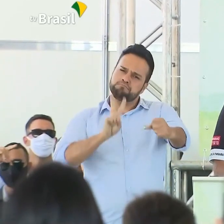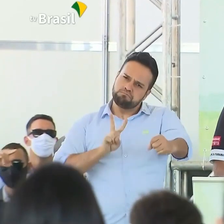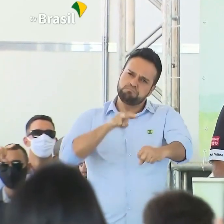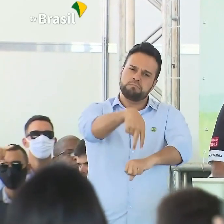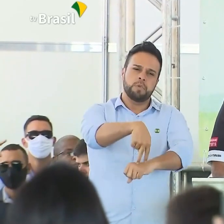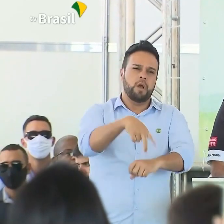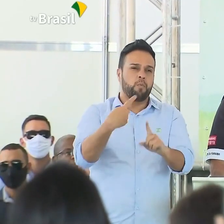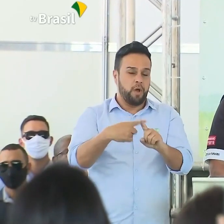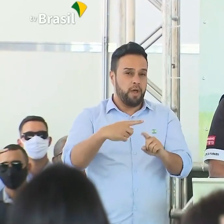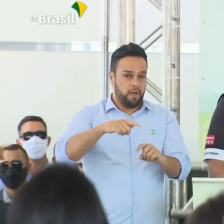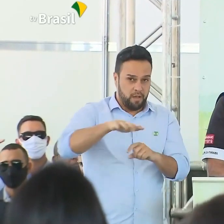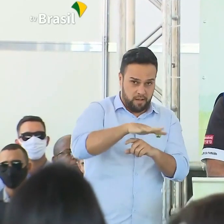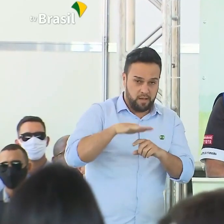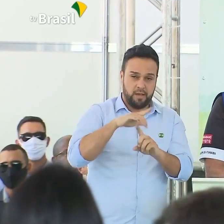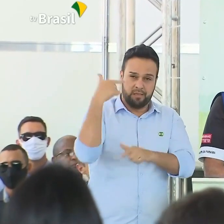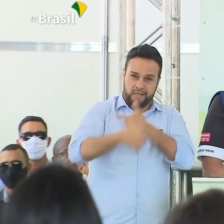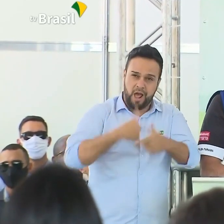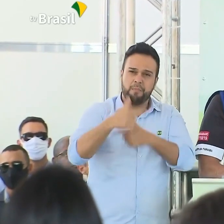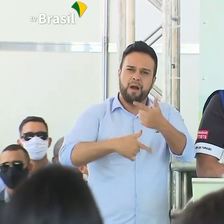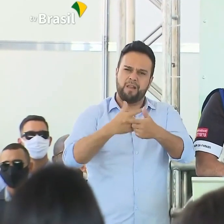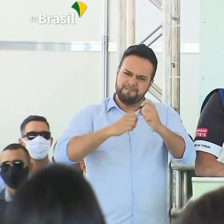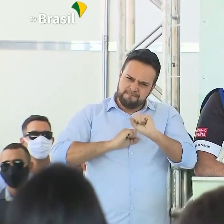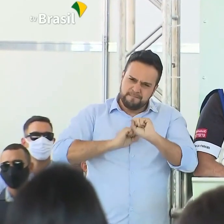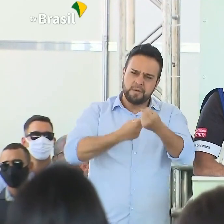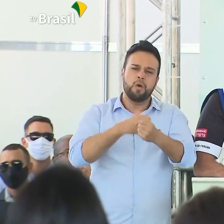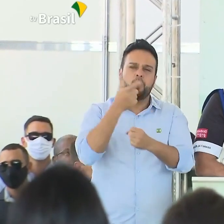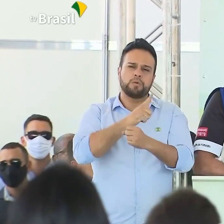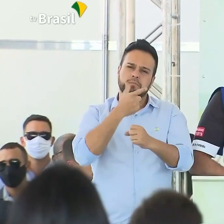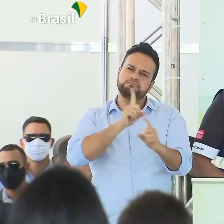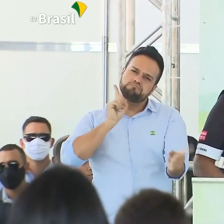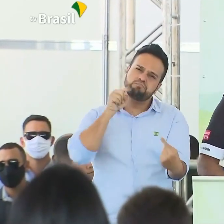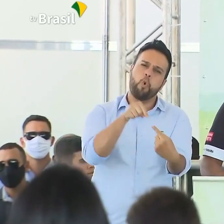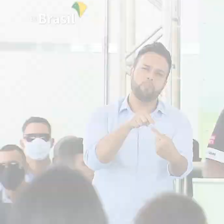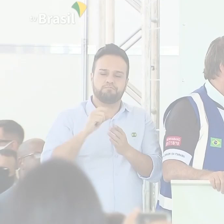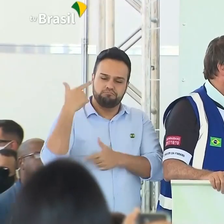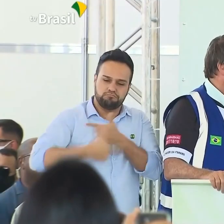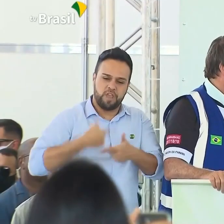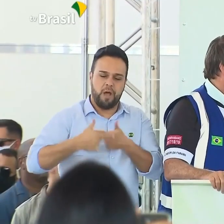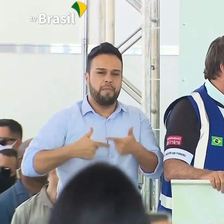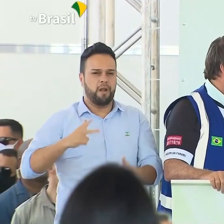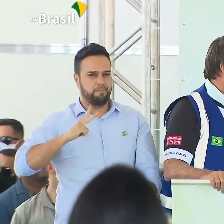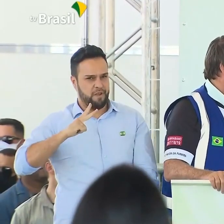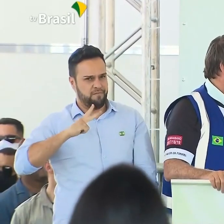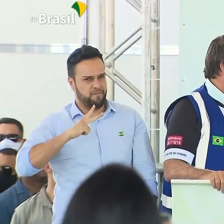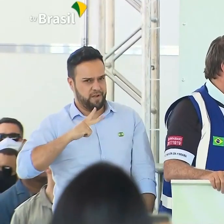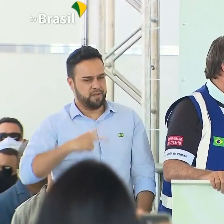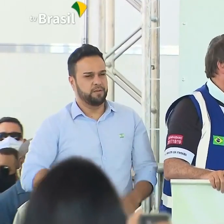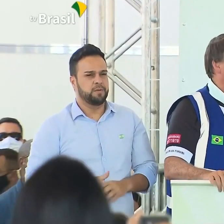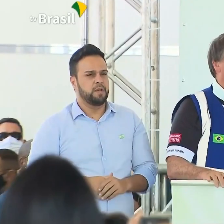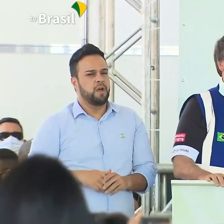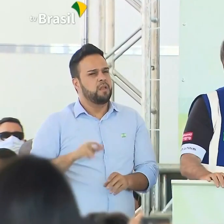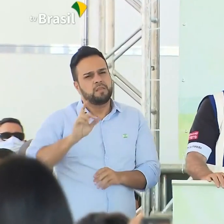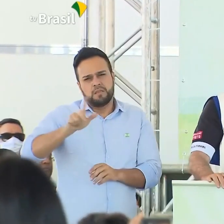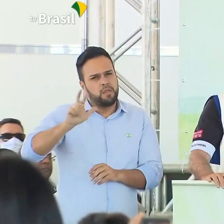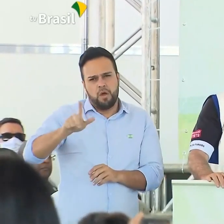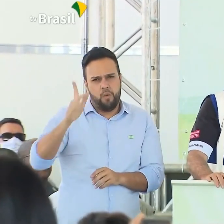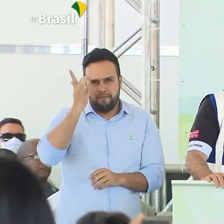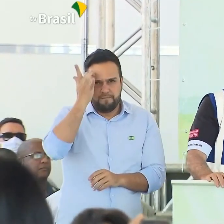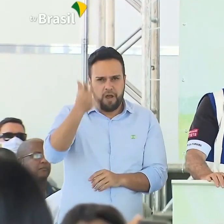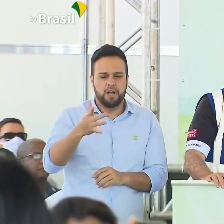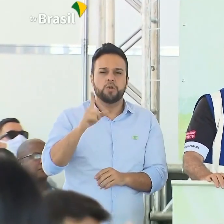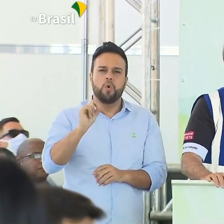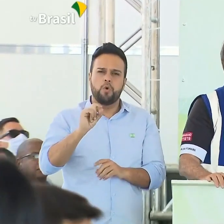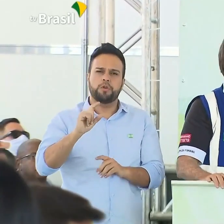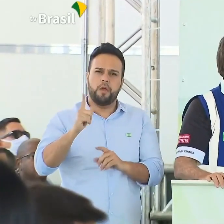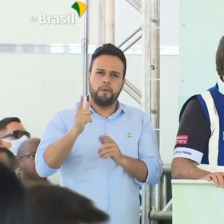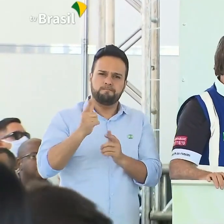nos dedicamos, nos empenhamos, nós atingimos esse objetivo. Não é fácil investir e empreender